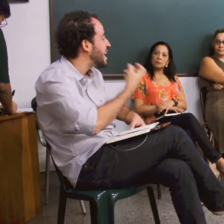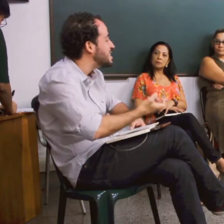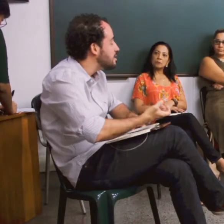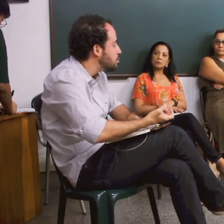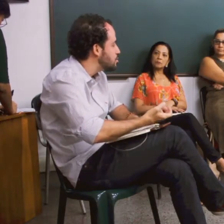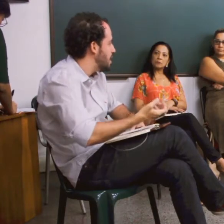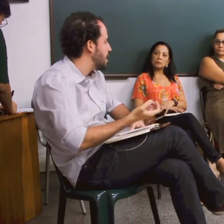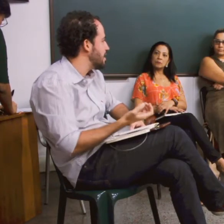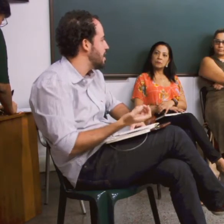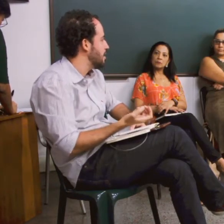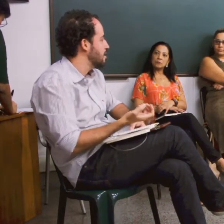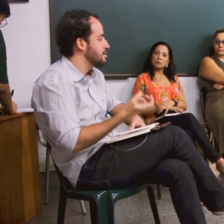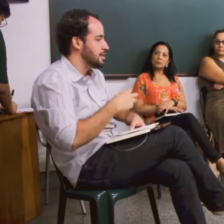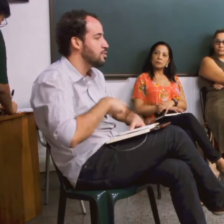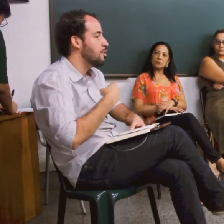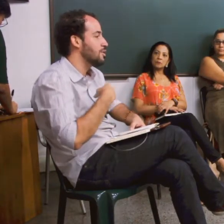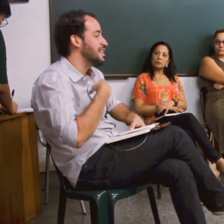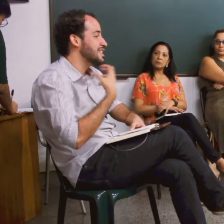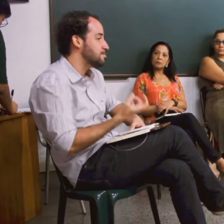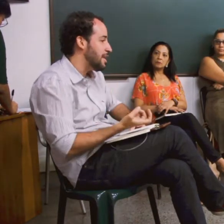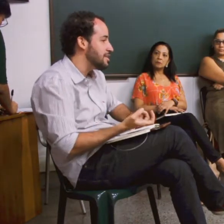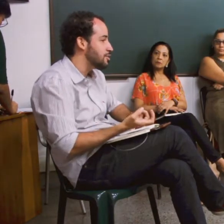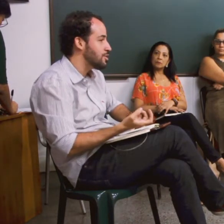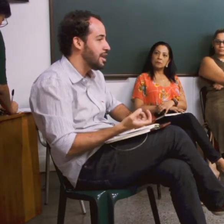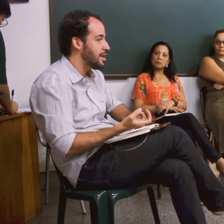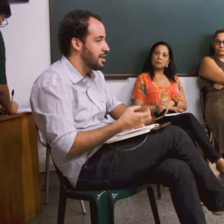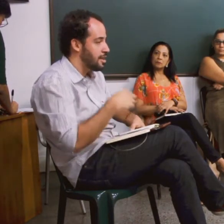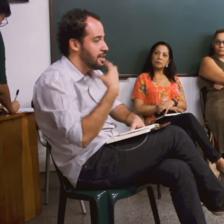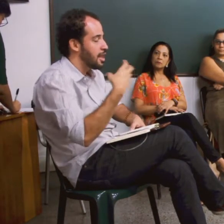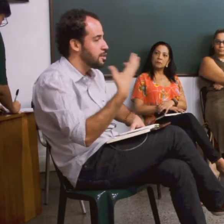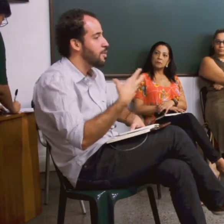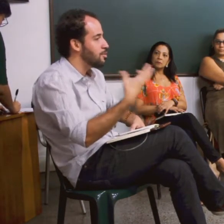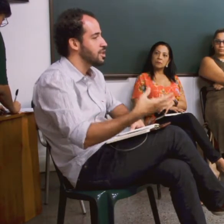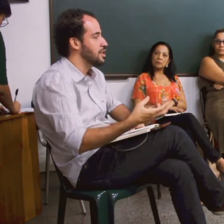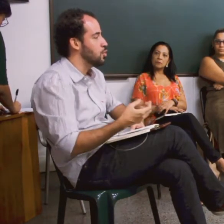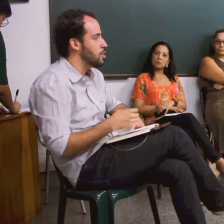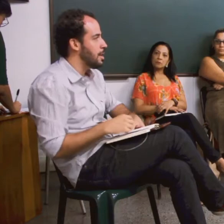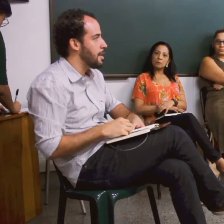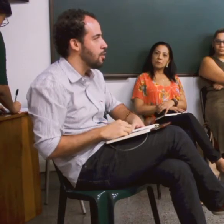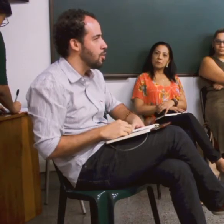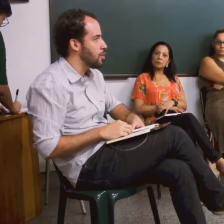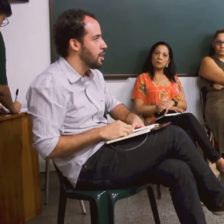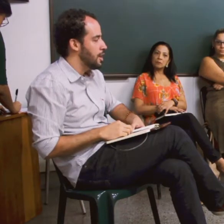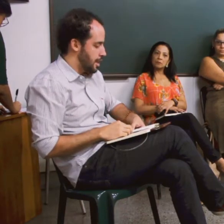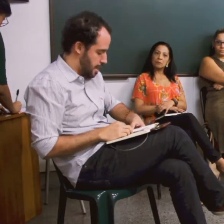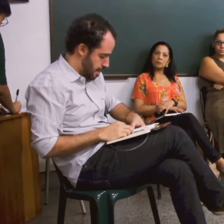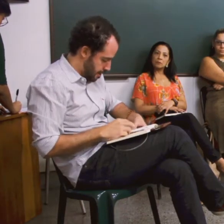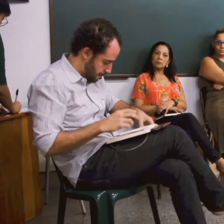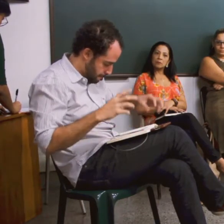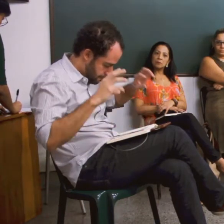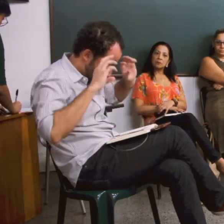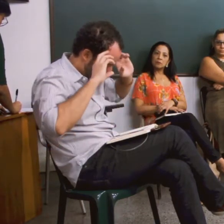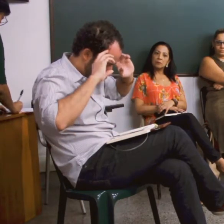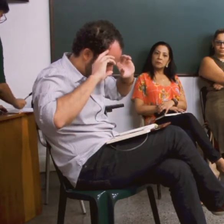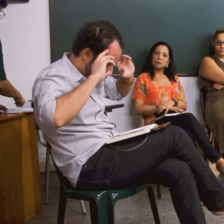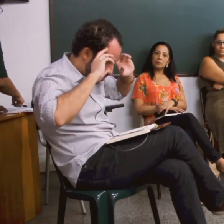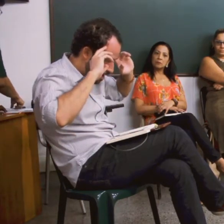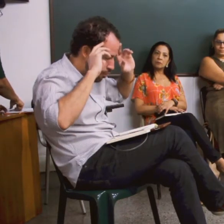abordajes tácitos de la equidad. Si hacemos abordajes explícitos de la equidad, tal vez podamos hacer un mejor